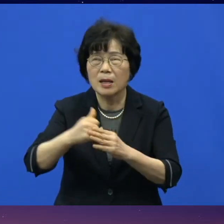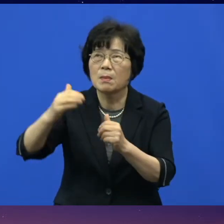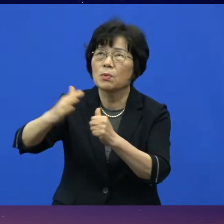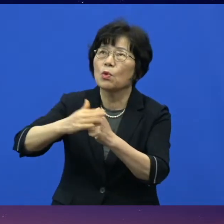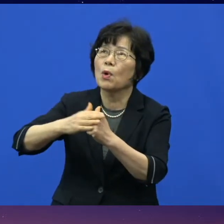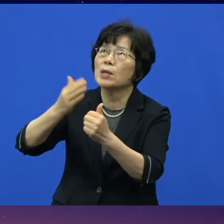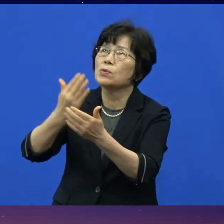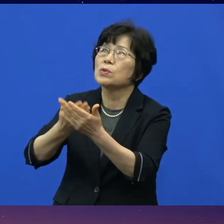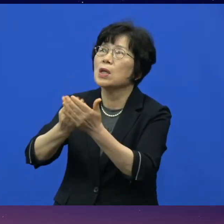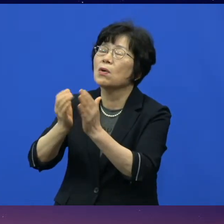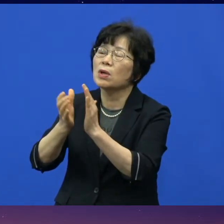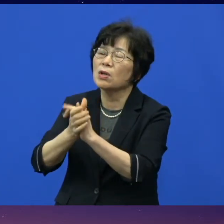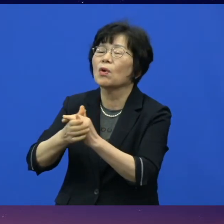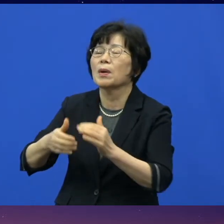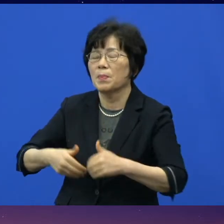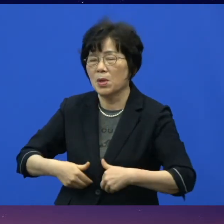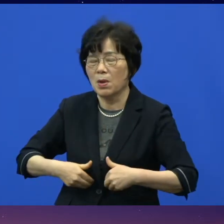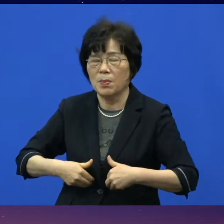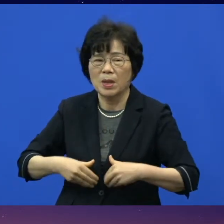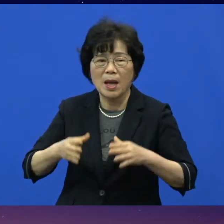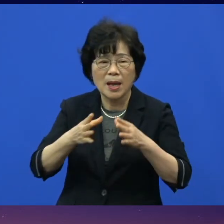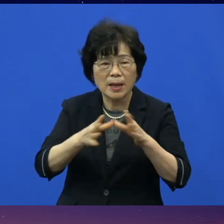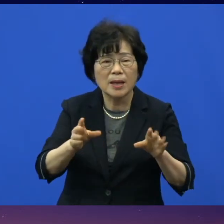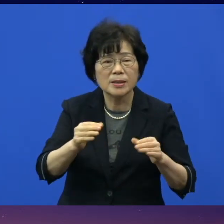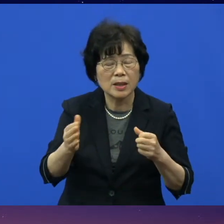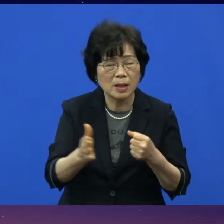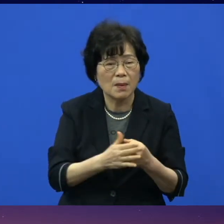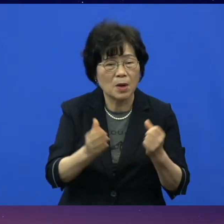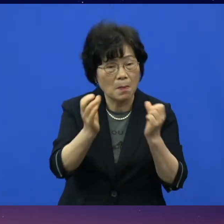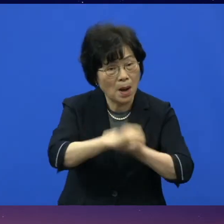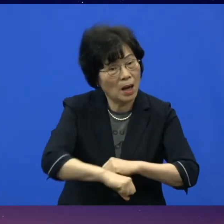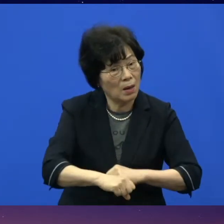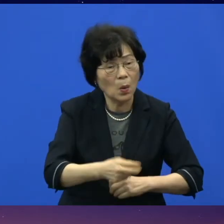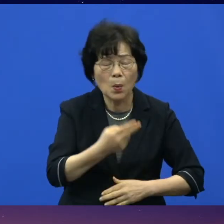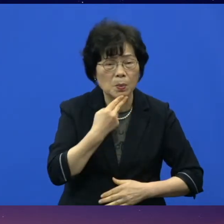거죠. 깨어진 것 때문에 우리가 망하지 않아요.